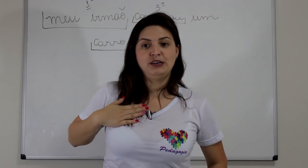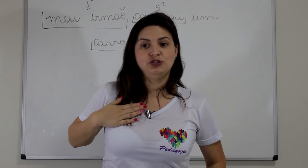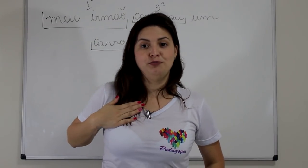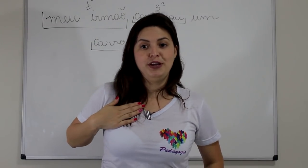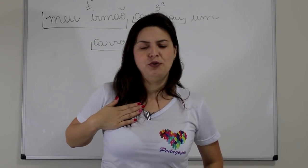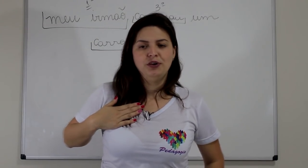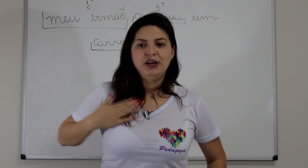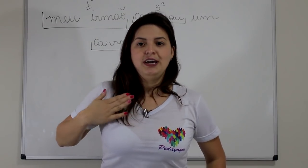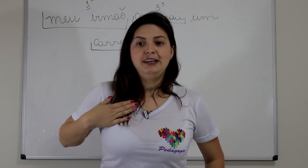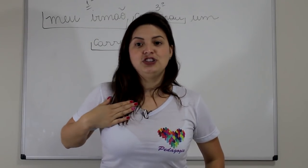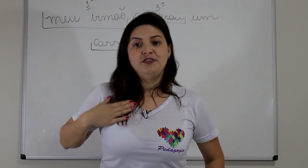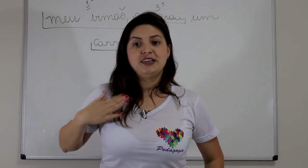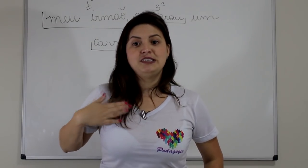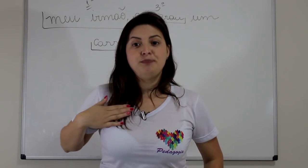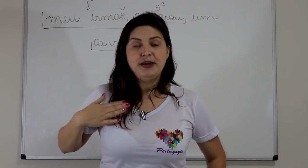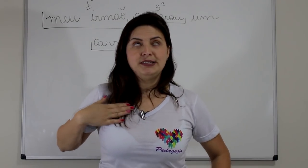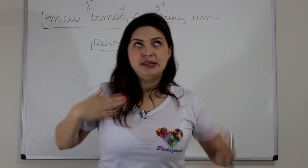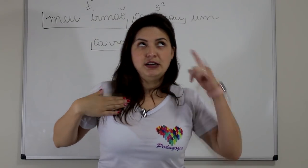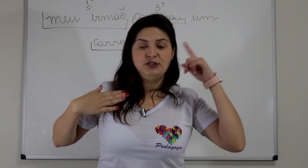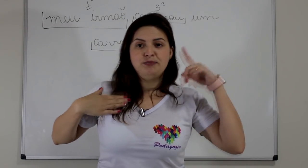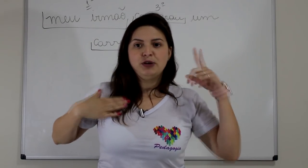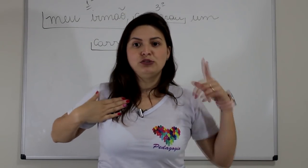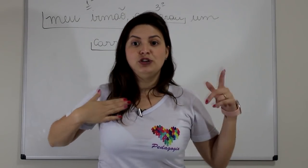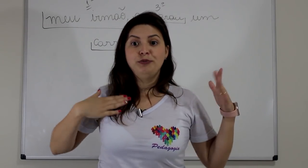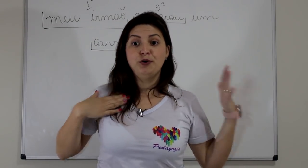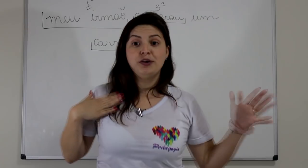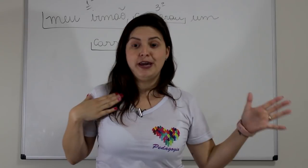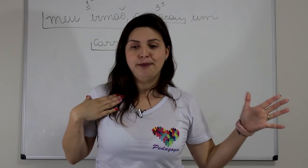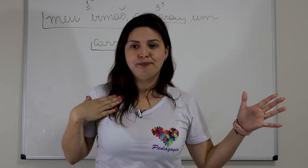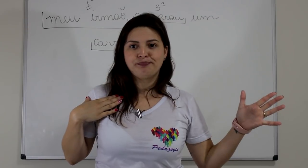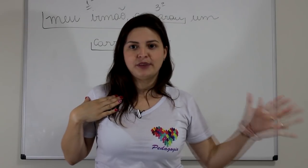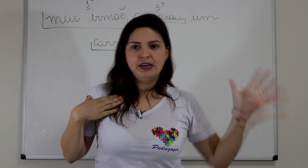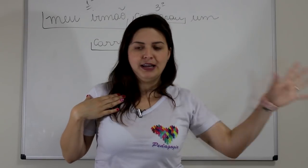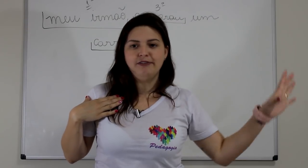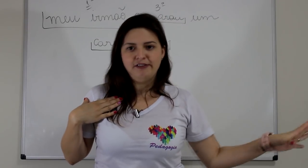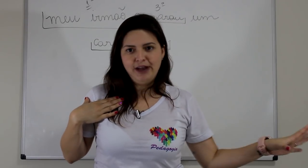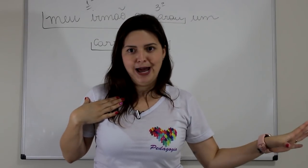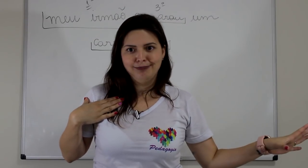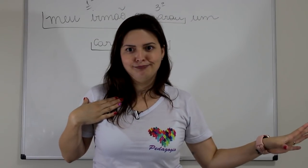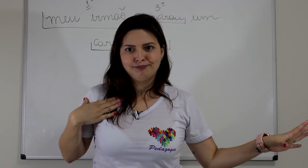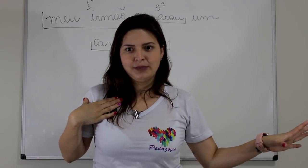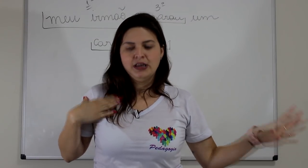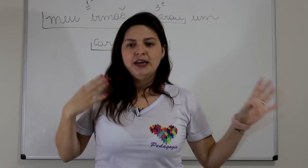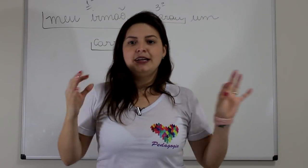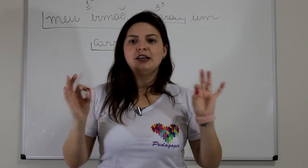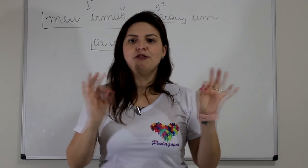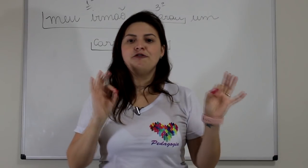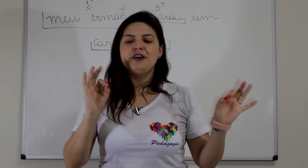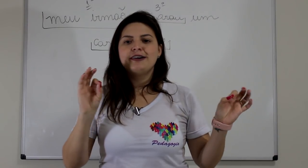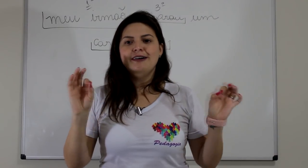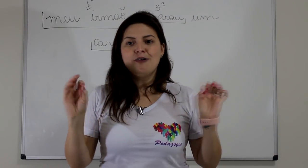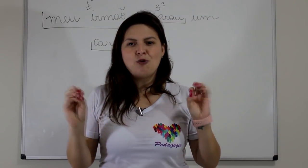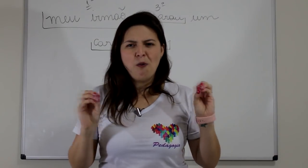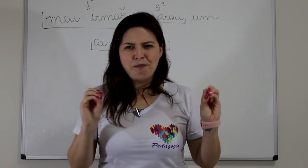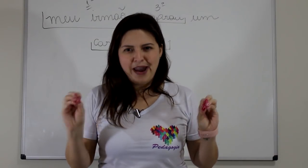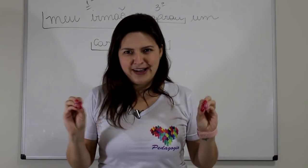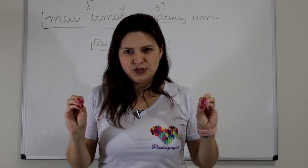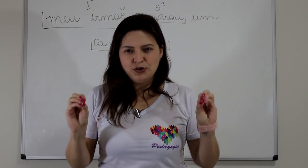sinal de meu, ele já fica se pensando e se perguntando, meu o quê? O que ela vai falar? Então fica complexo